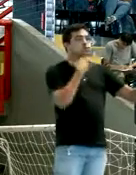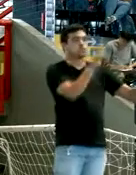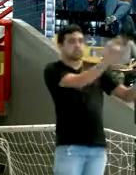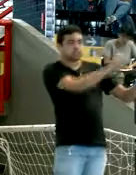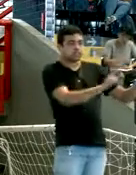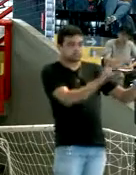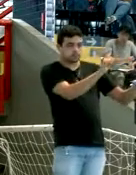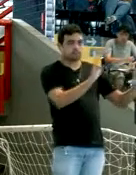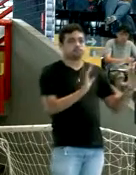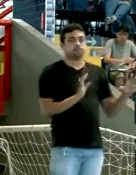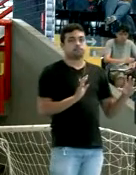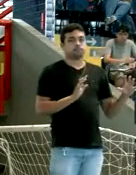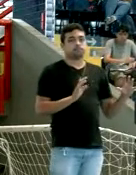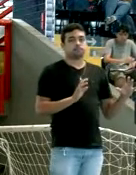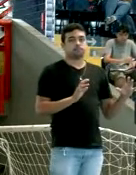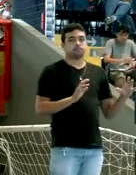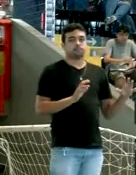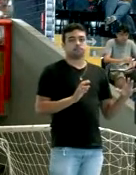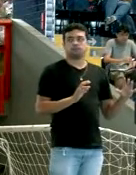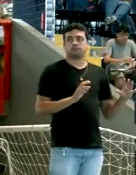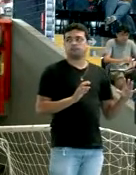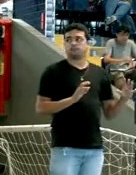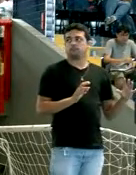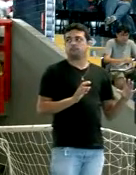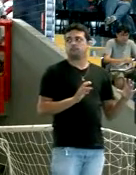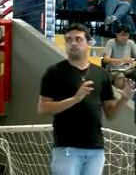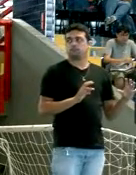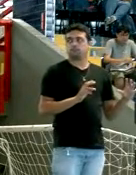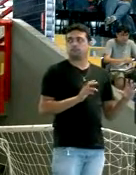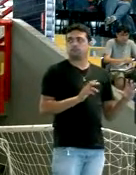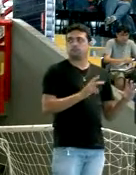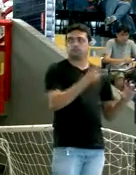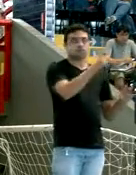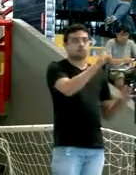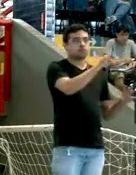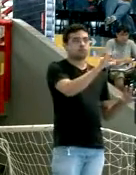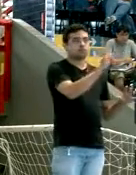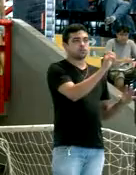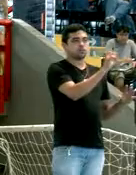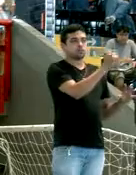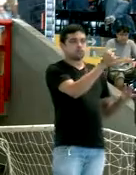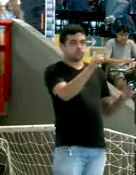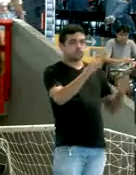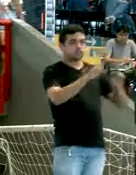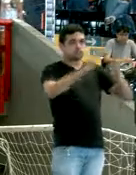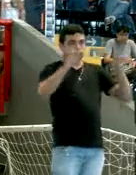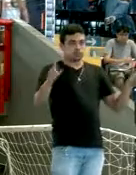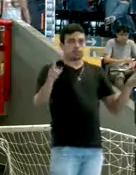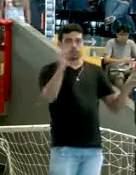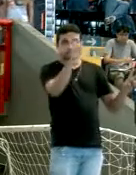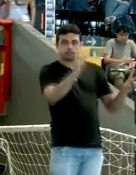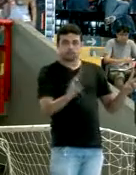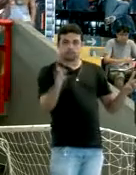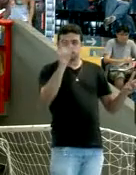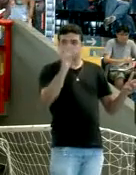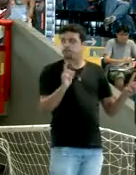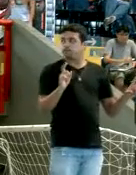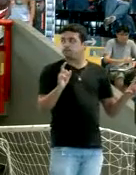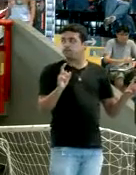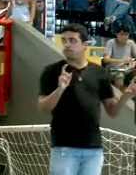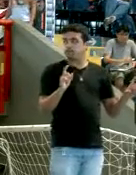A pichação é bem diferente, né?